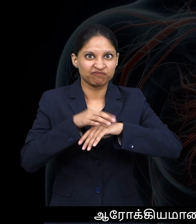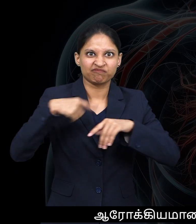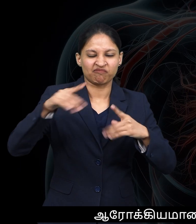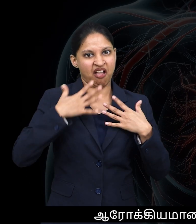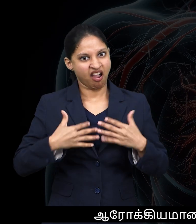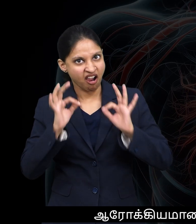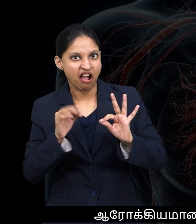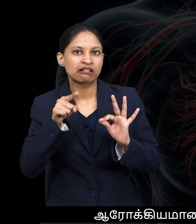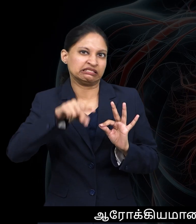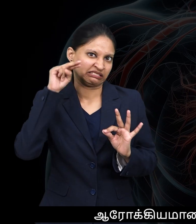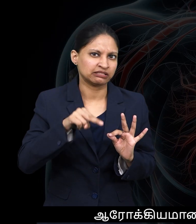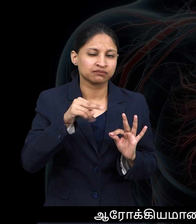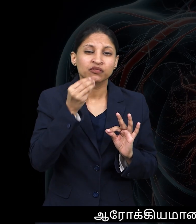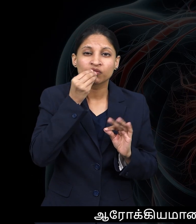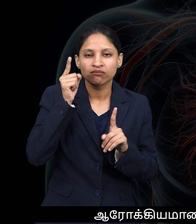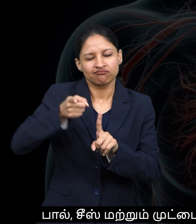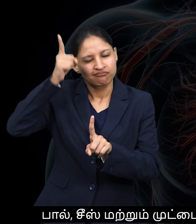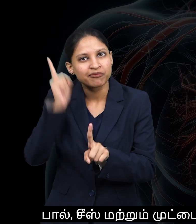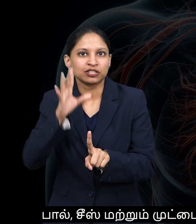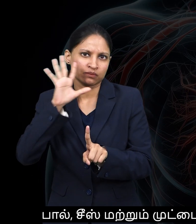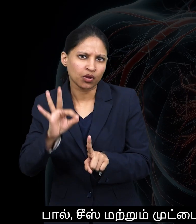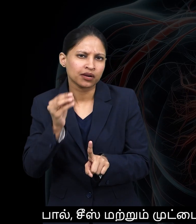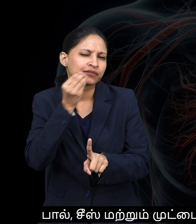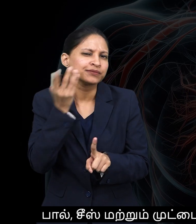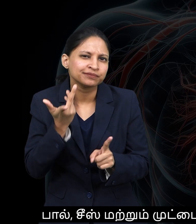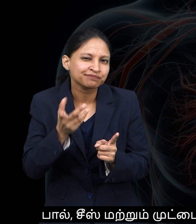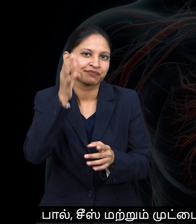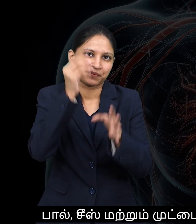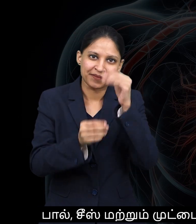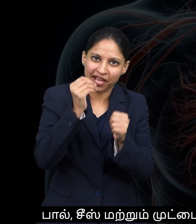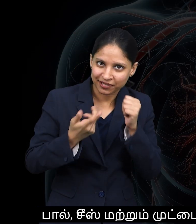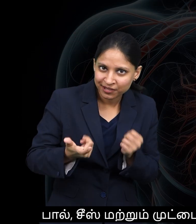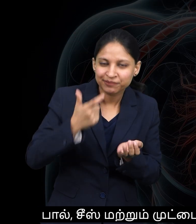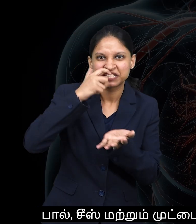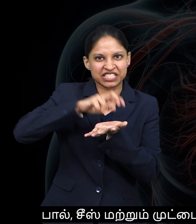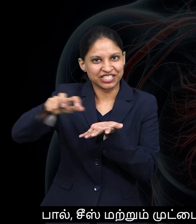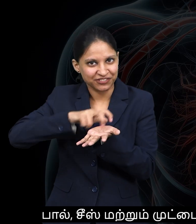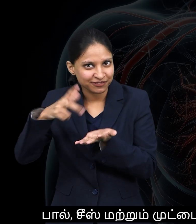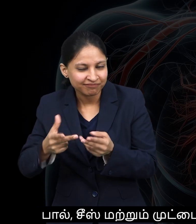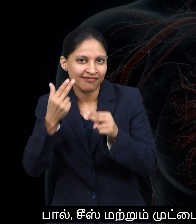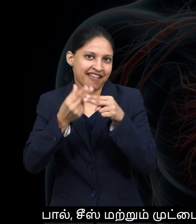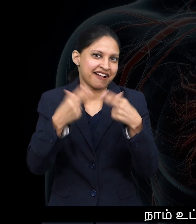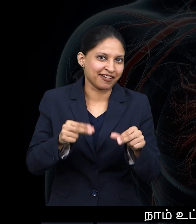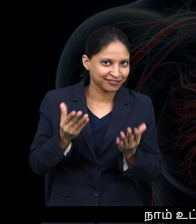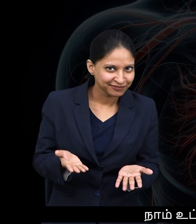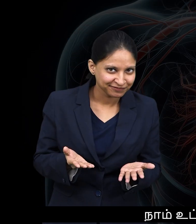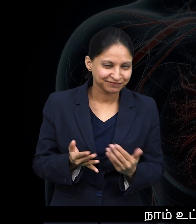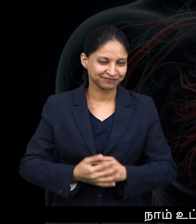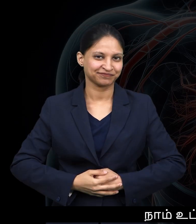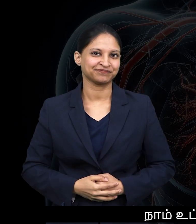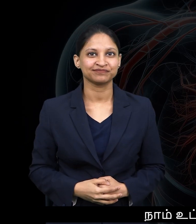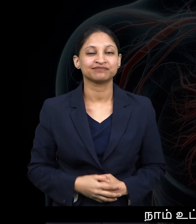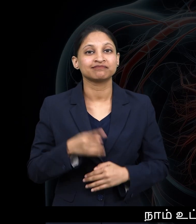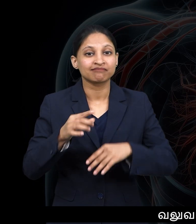ஆரோக்கியமான எலும்புகளை பராமரிக்க பால், சீஸ் மற்றும் முட்டை போன்ற ஆரோக்கியமான உணவை நாம்